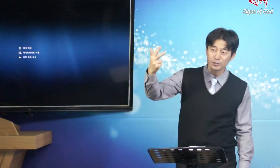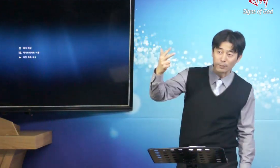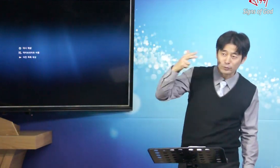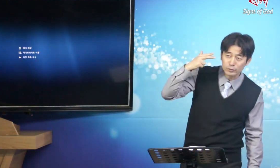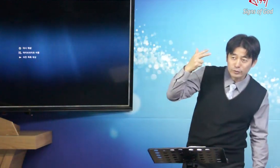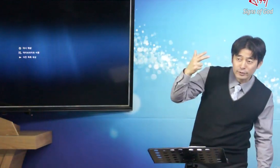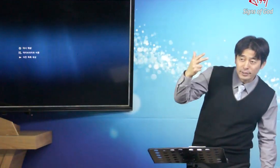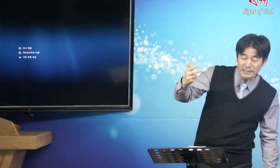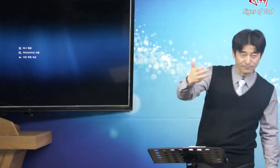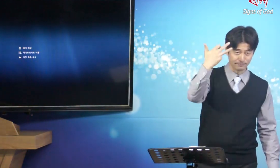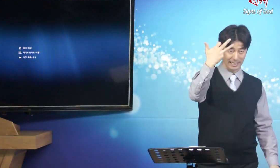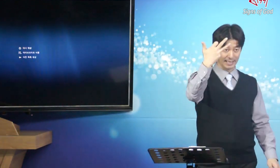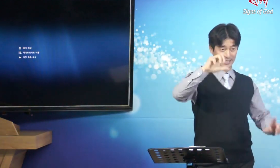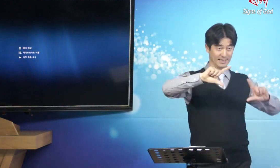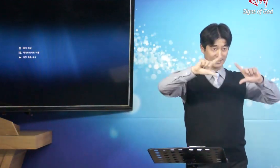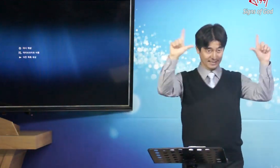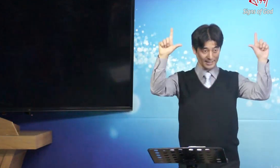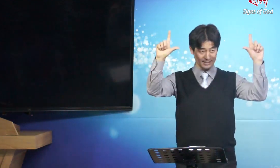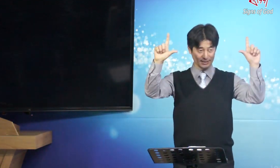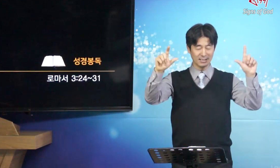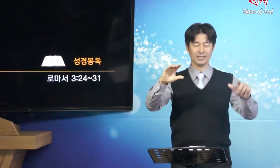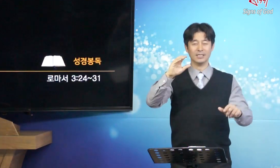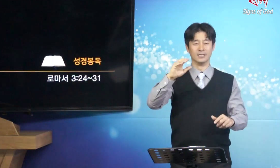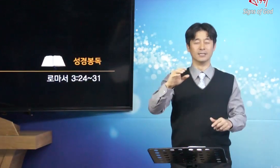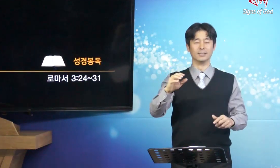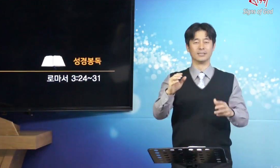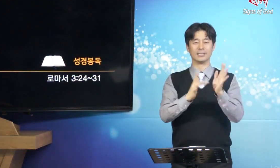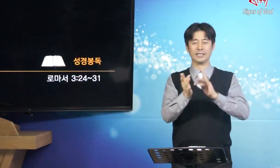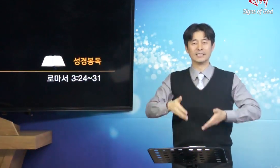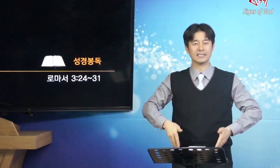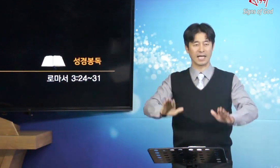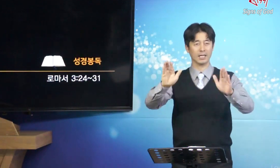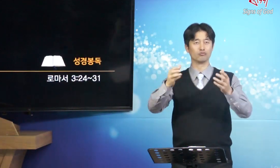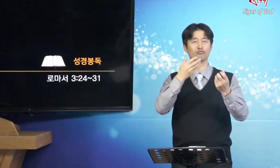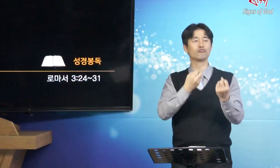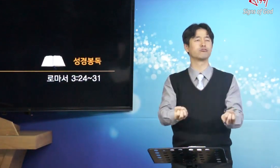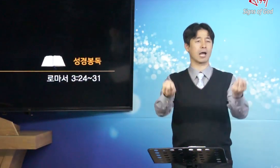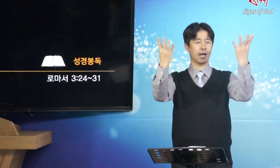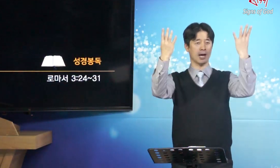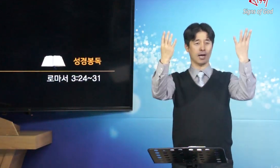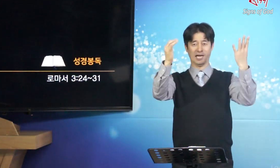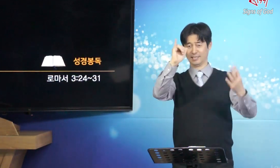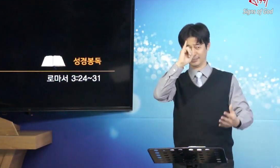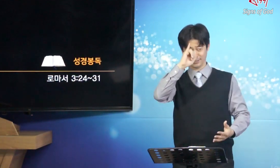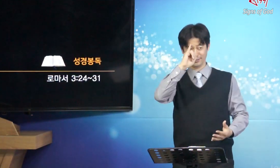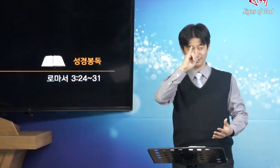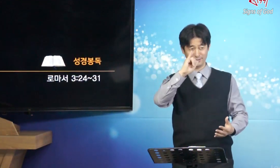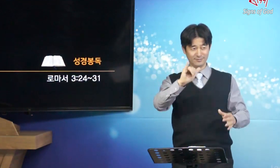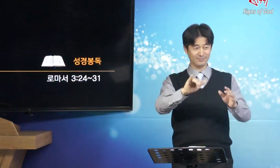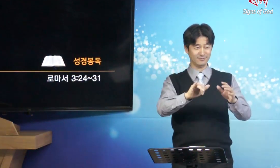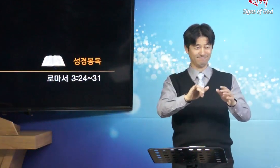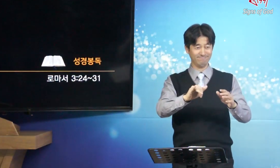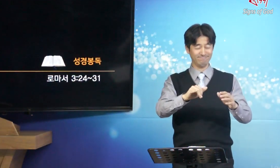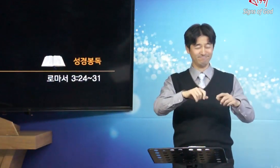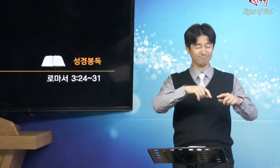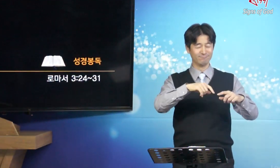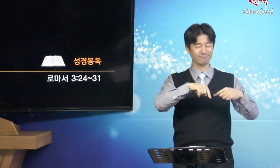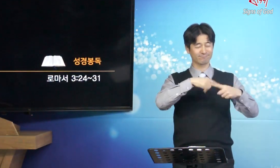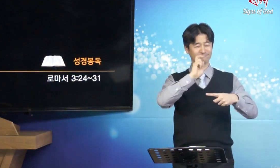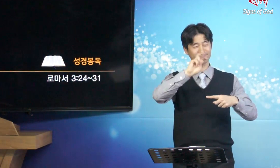잠깐 준비하는 사이에 공지를 하겠습니다. 다음 주 12월 18일 예수님 탄생을 축하하는 행사를 하도록